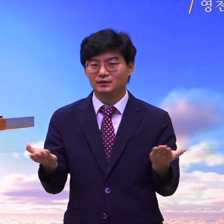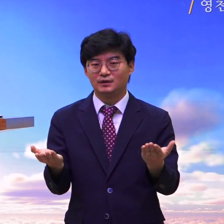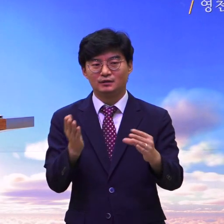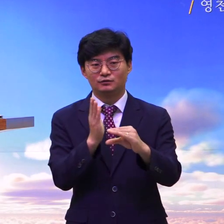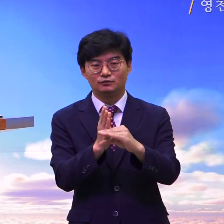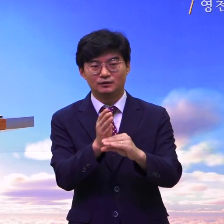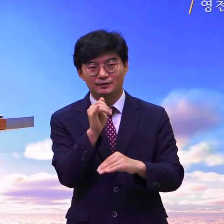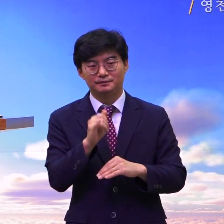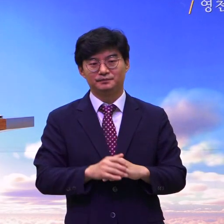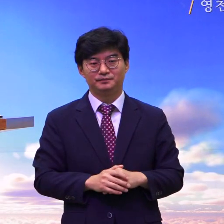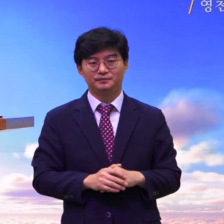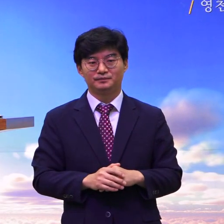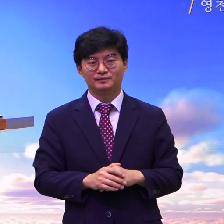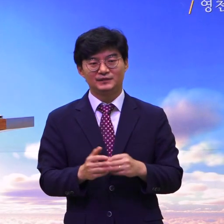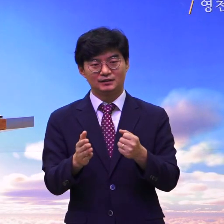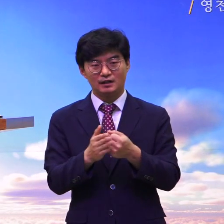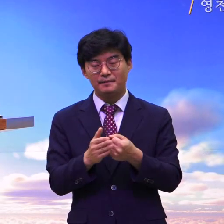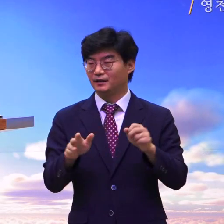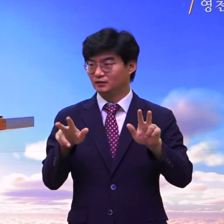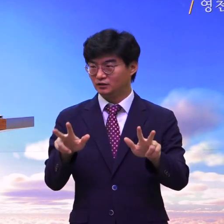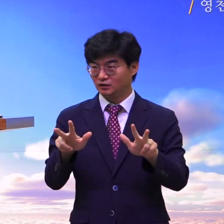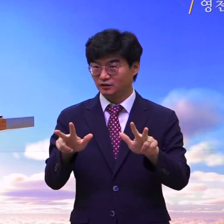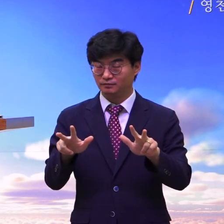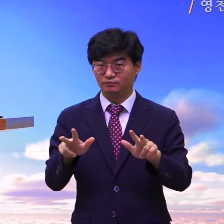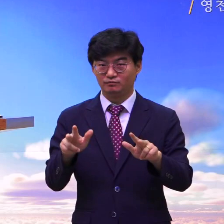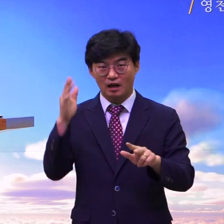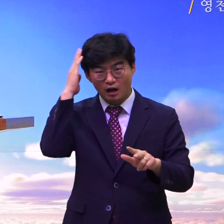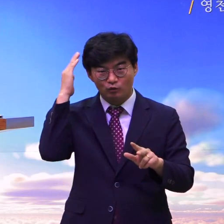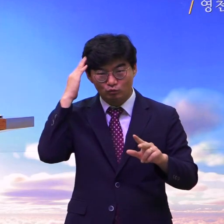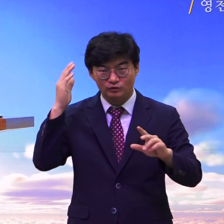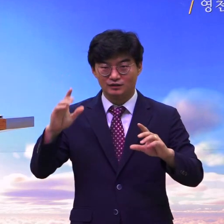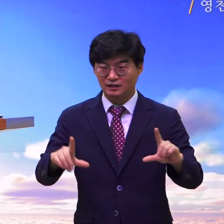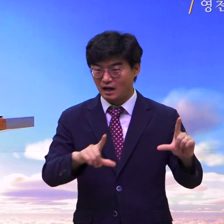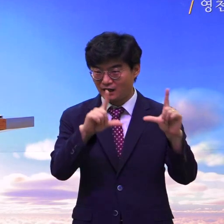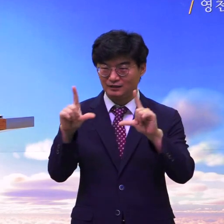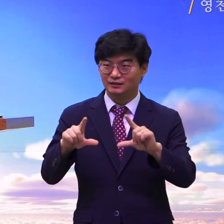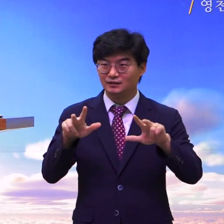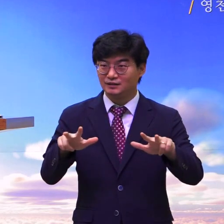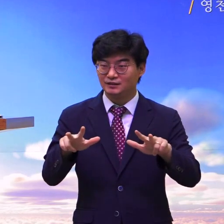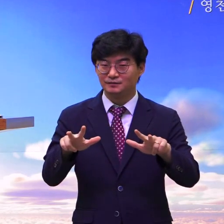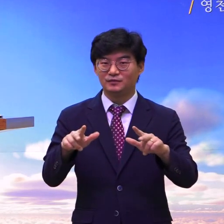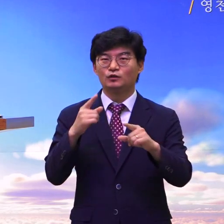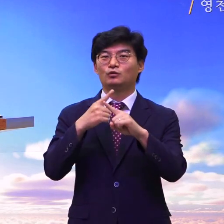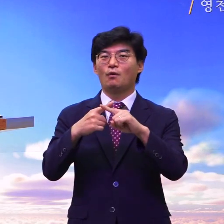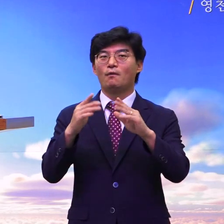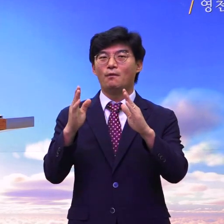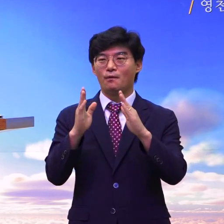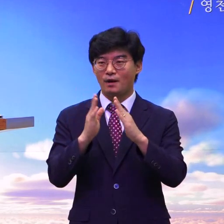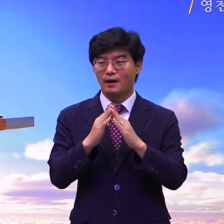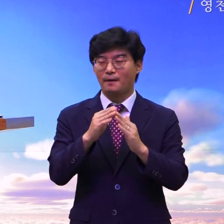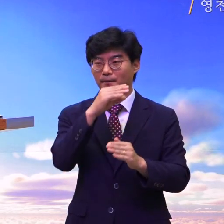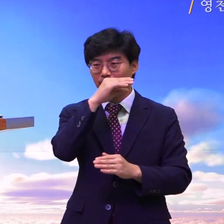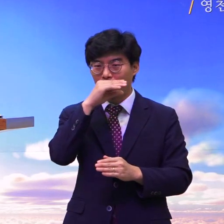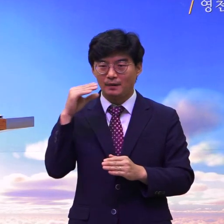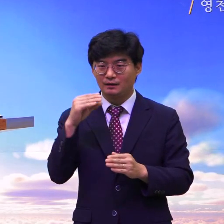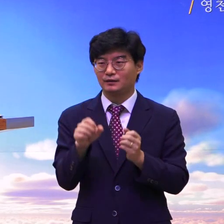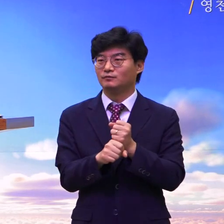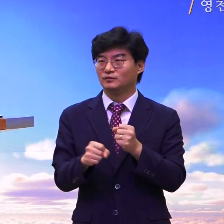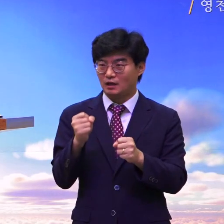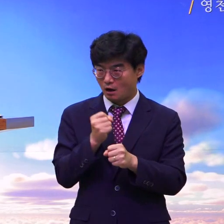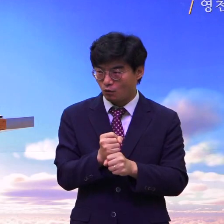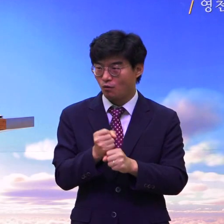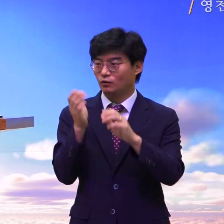그래서 우리는 오늘 우리가 살고 있는 이 자리에서 교회의 교회됨을 지켜내고 성도다운